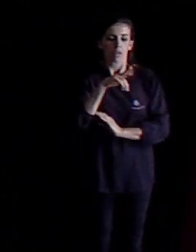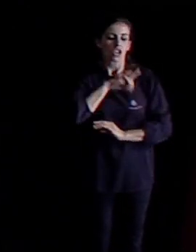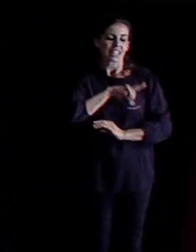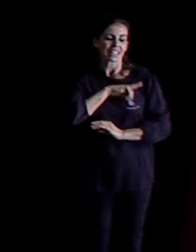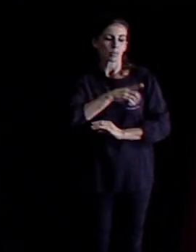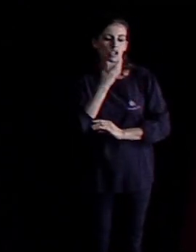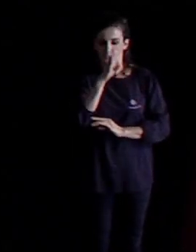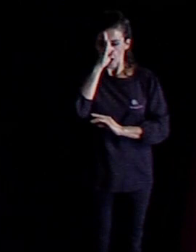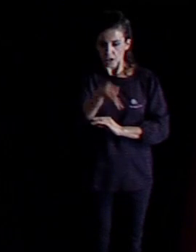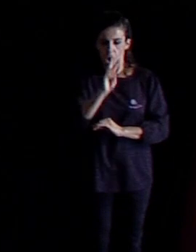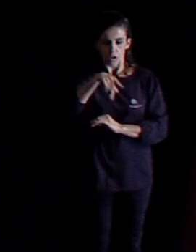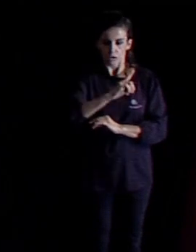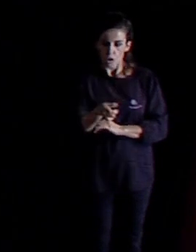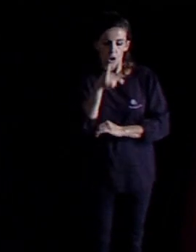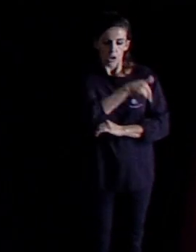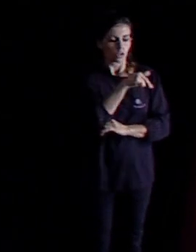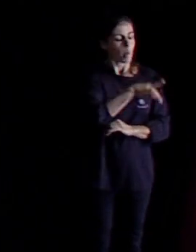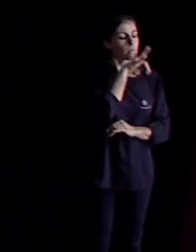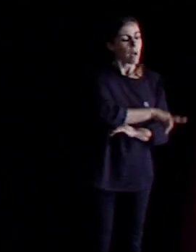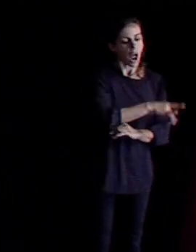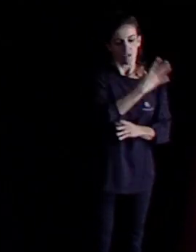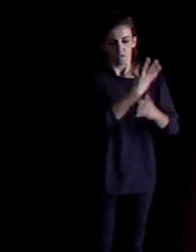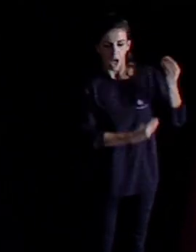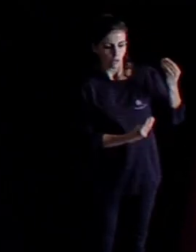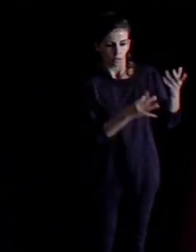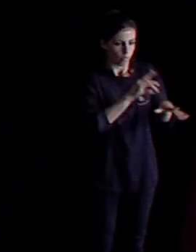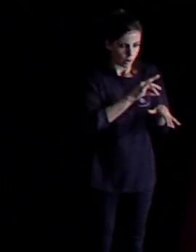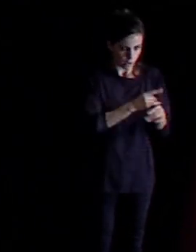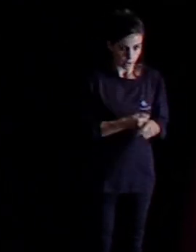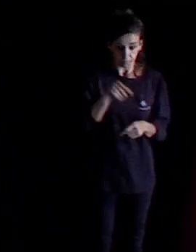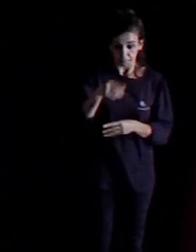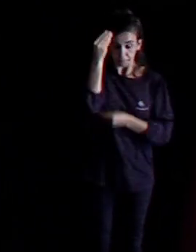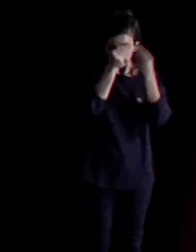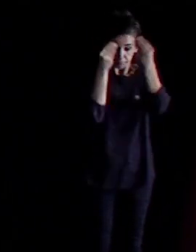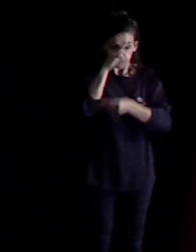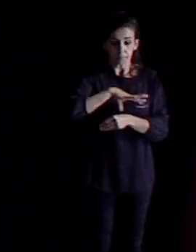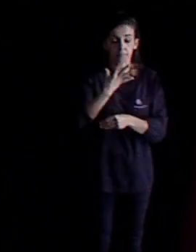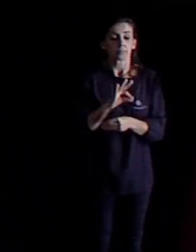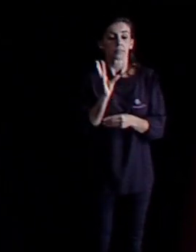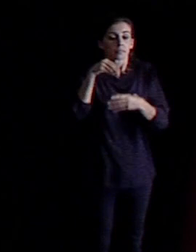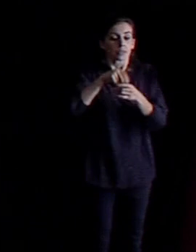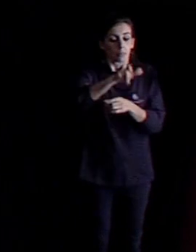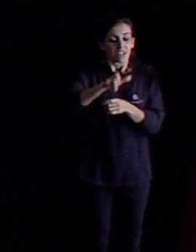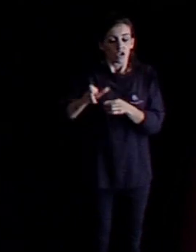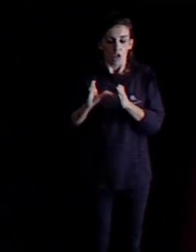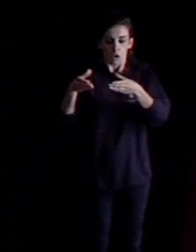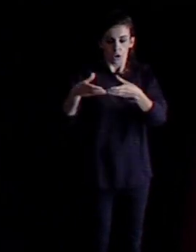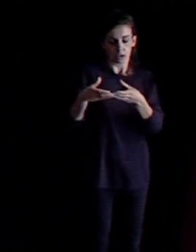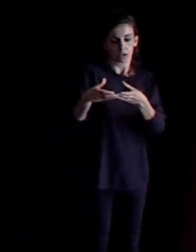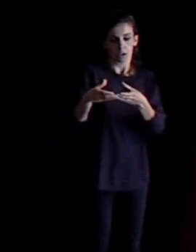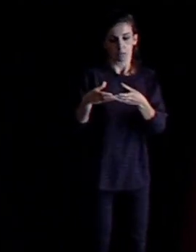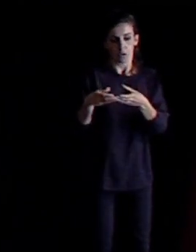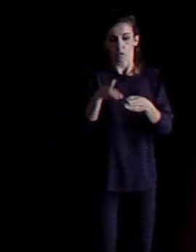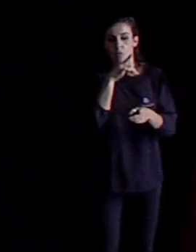conductas y relaciones son desviadas o defectuosas. Estas creencias pueden internalizarse en estos sujetos de este colectivo como